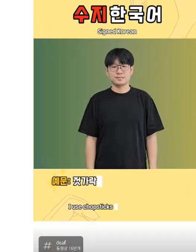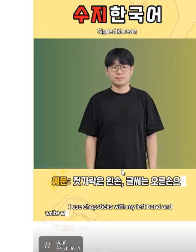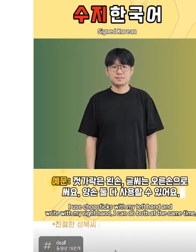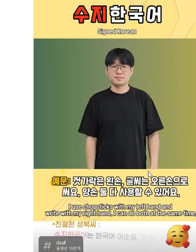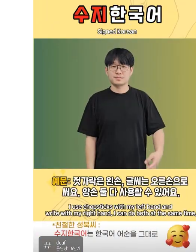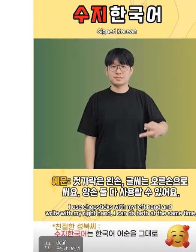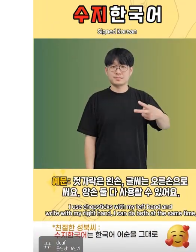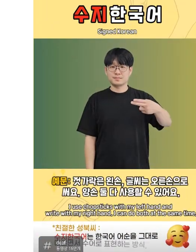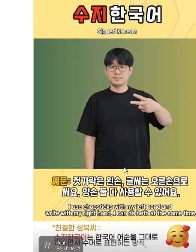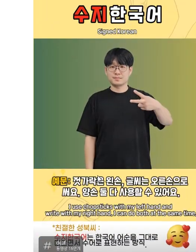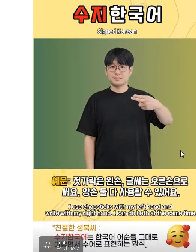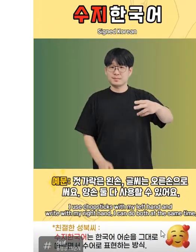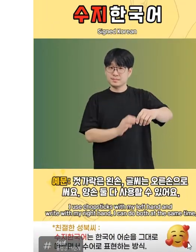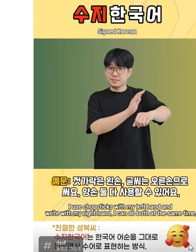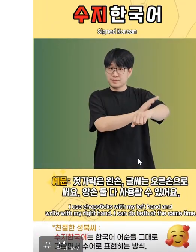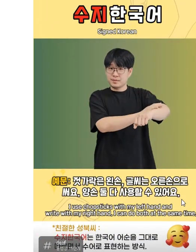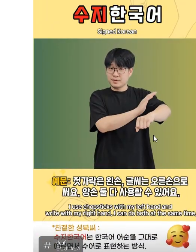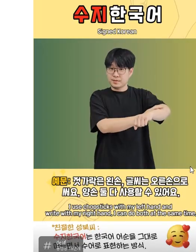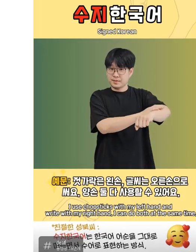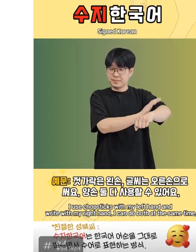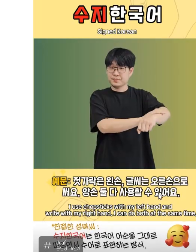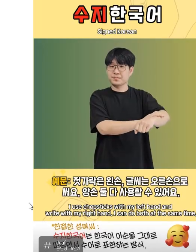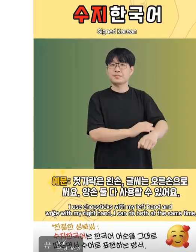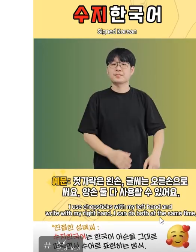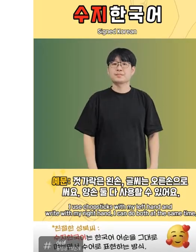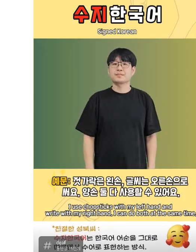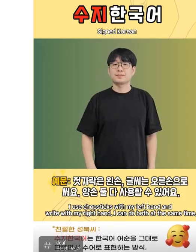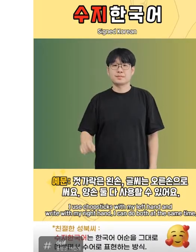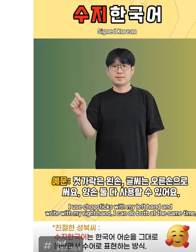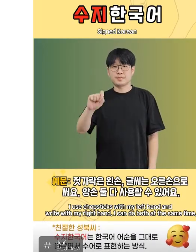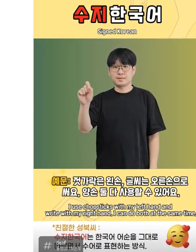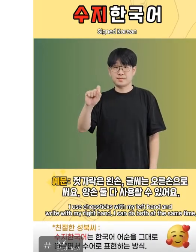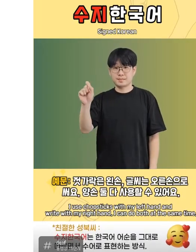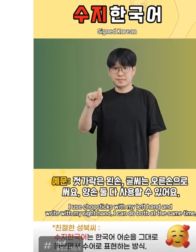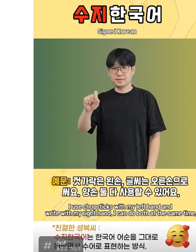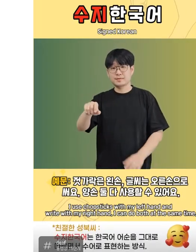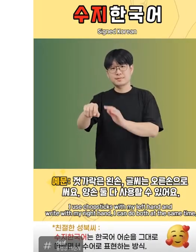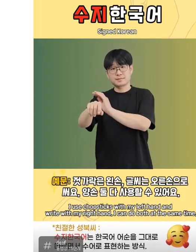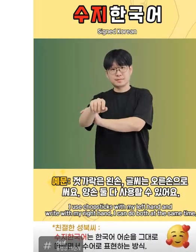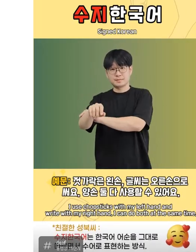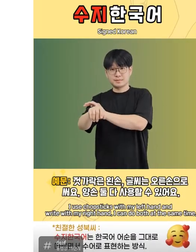그러니까 한국어 단어마다 수화 단어를 대응하려고 하는 게 아니라